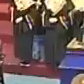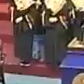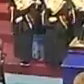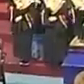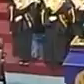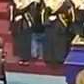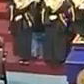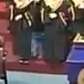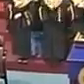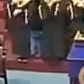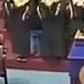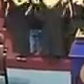برودة